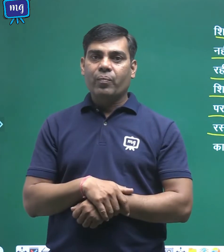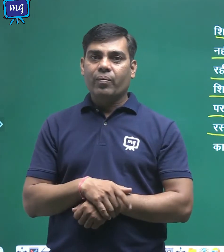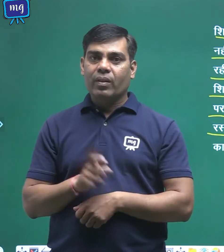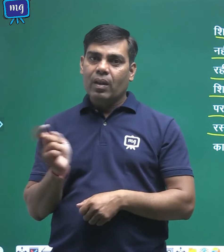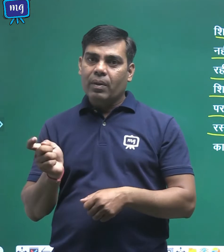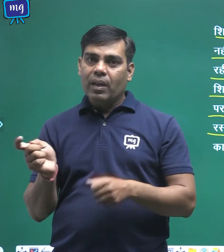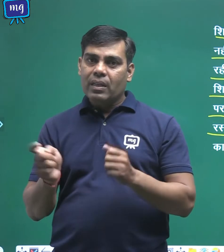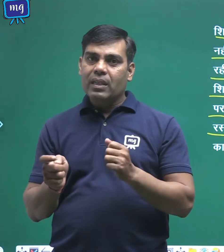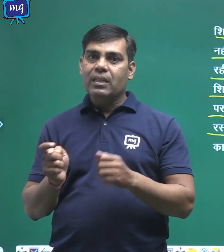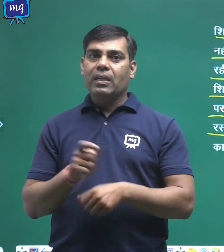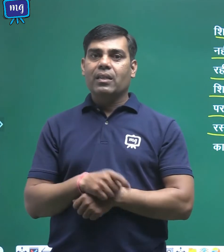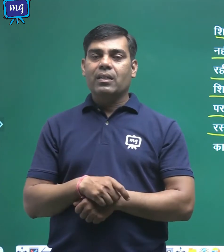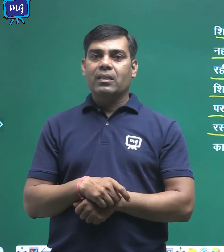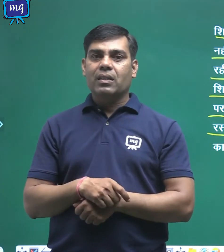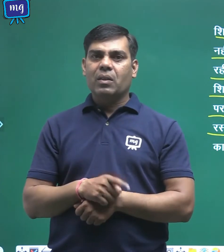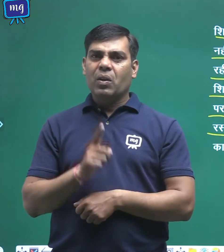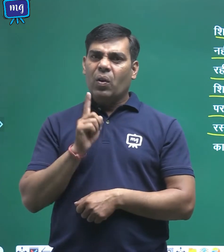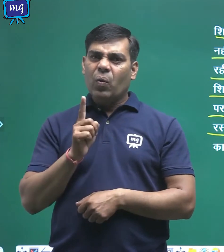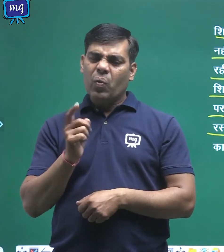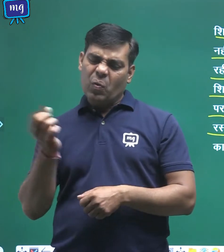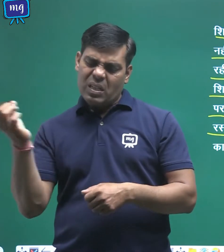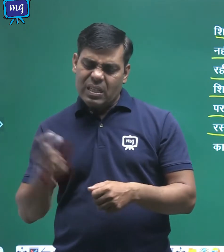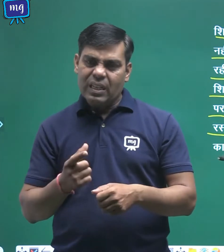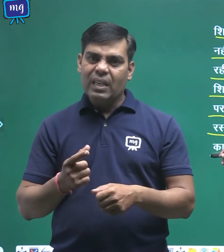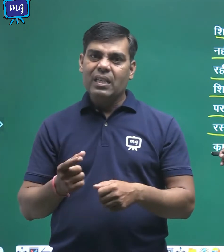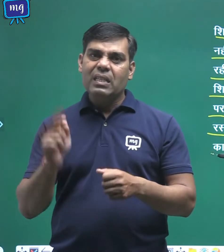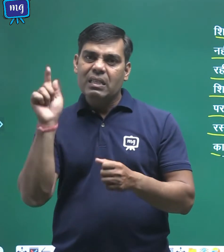हंसिया से एक झटके से